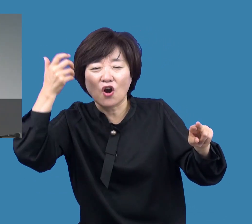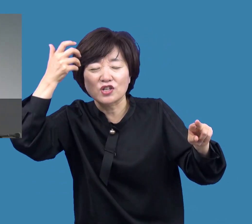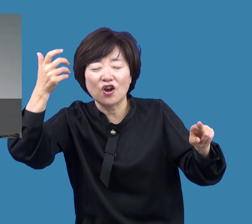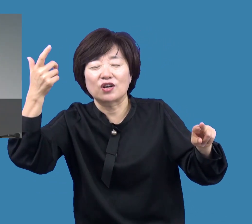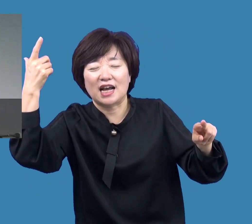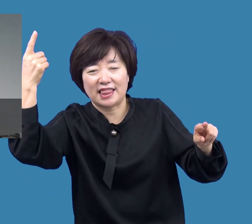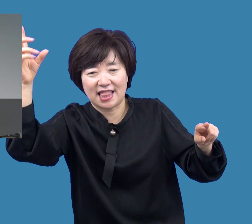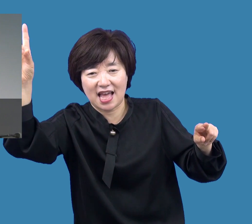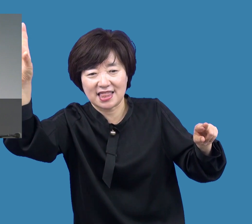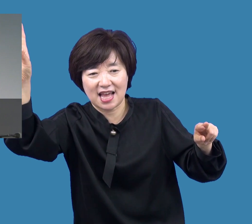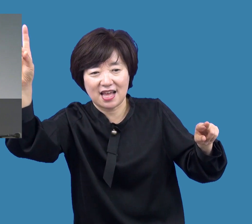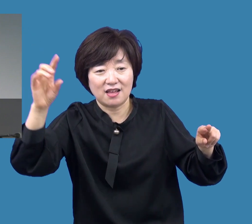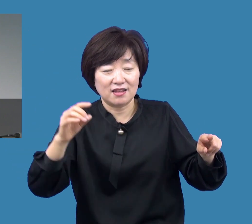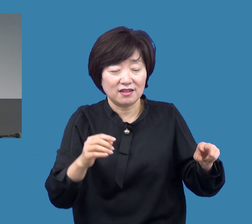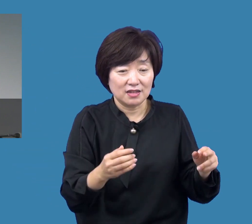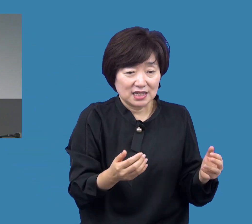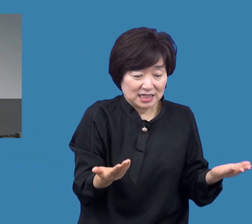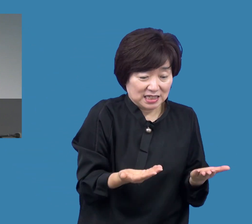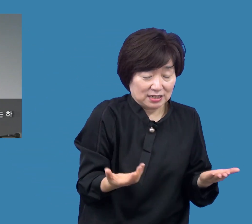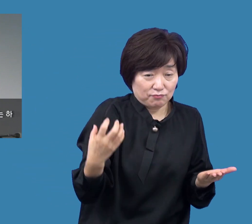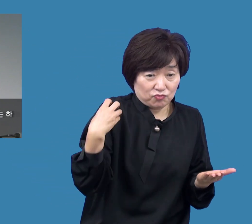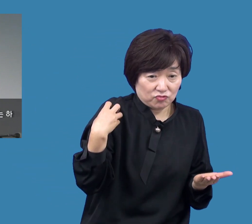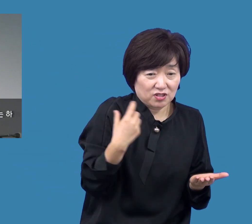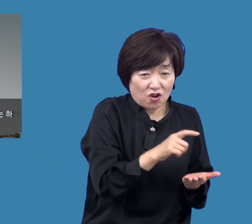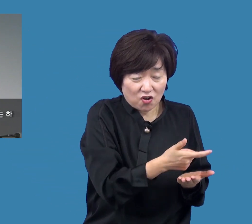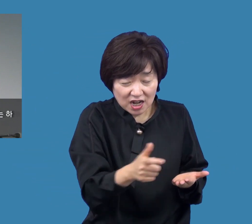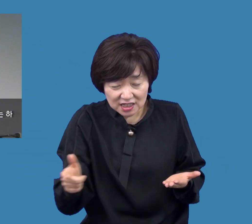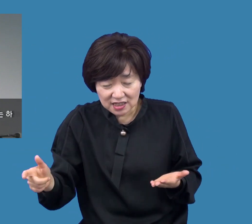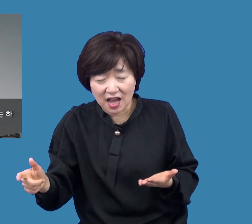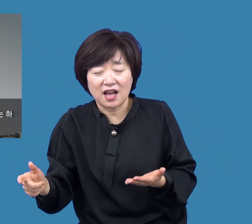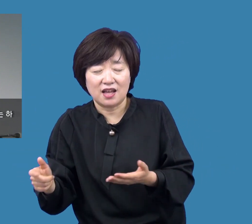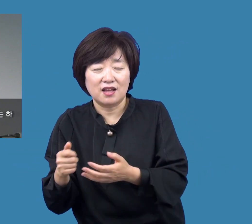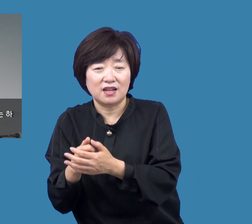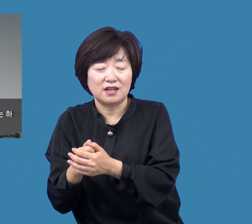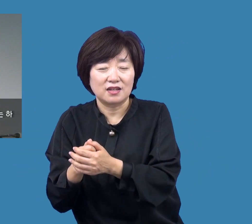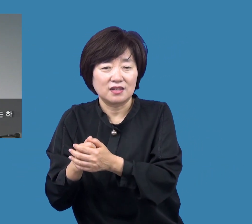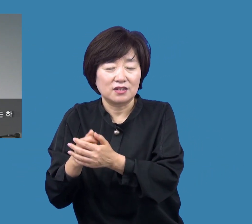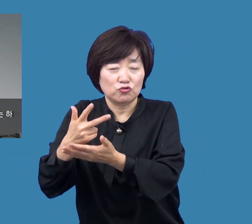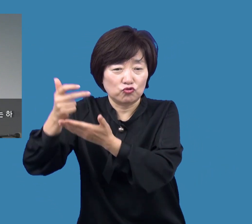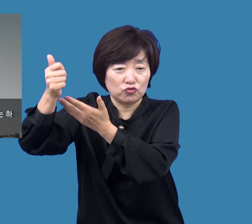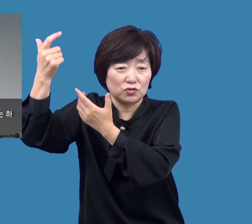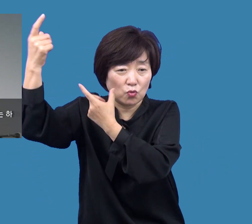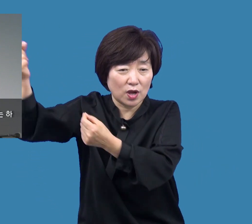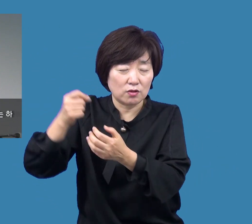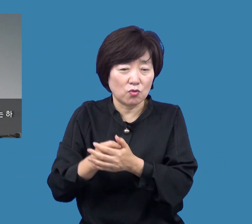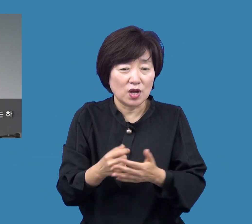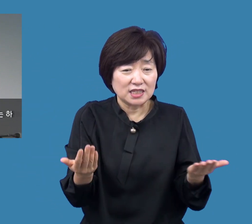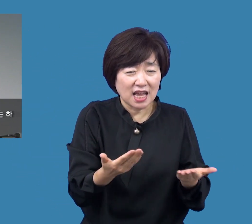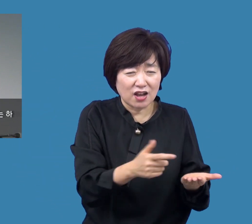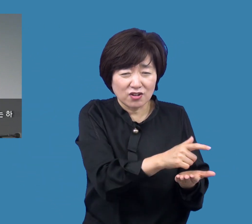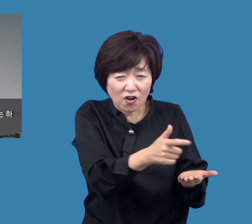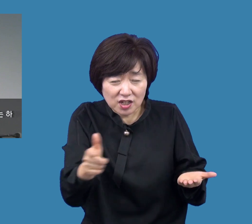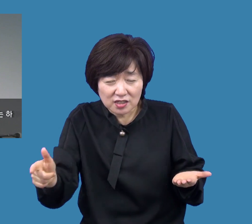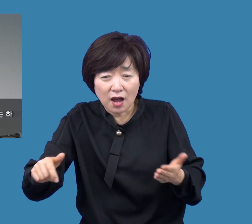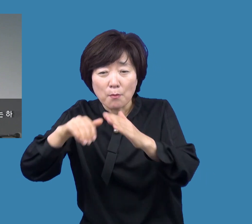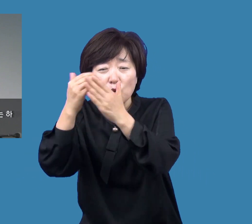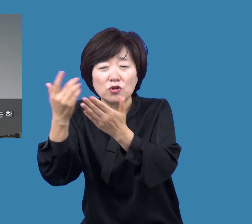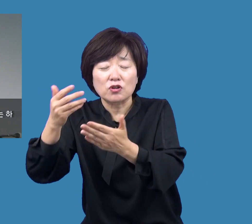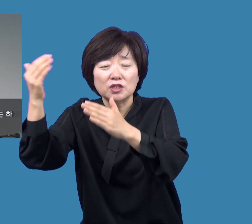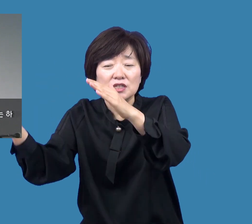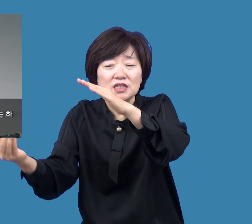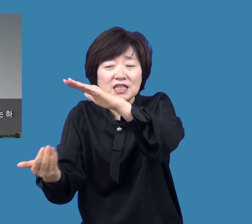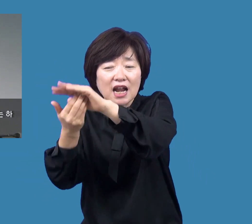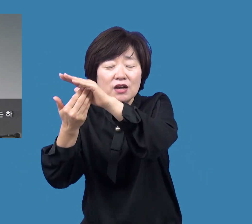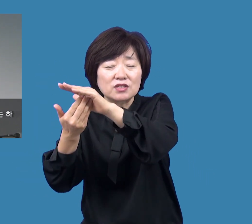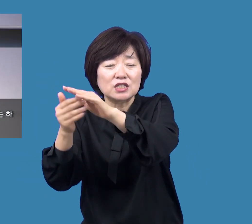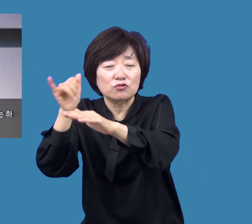성령은 같고 직분은 여러 가지나 주는 같으며 또 사역은 여러 가지나 모든 것을 모든 사람 가운데서 이루시는 하나님은 같으니.